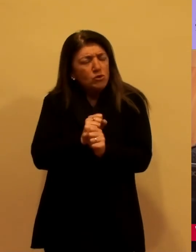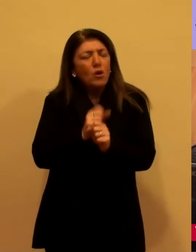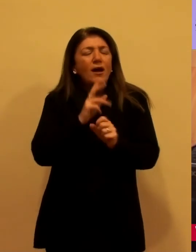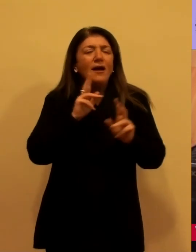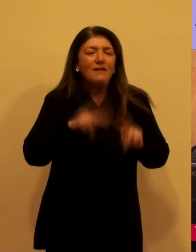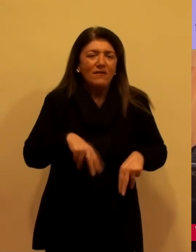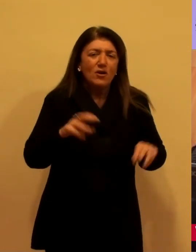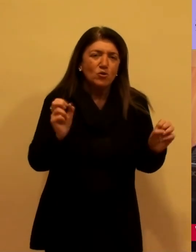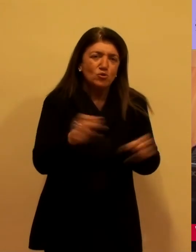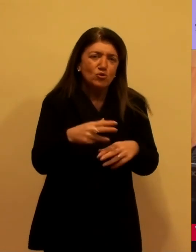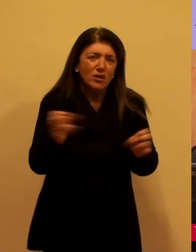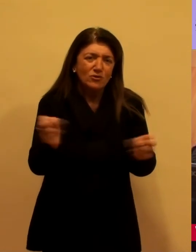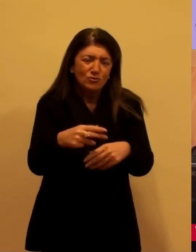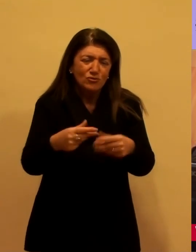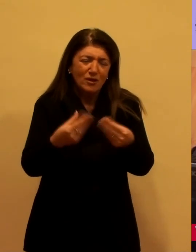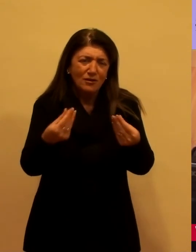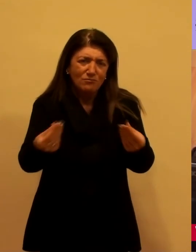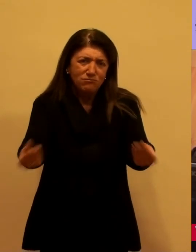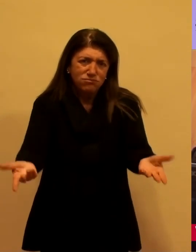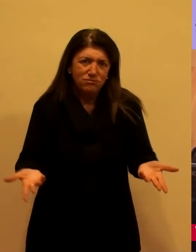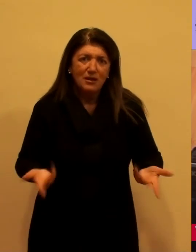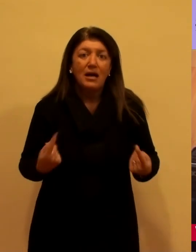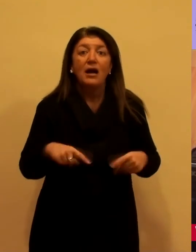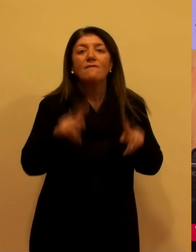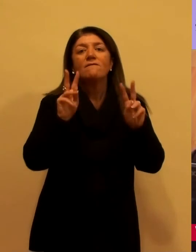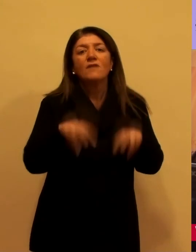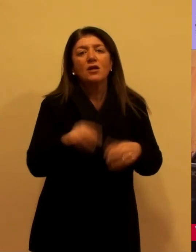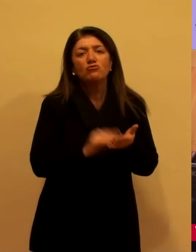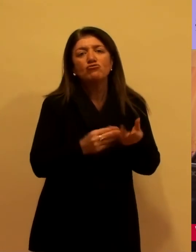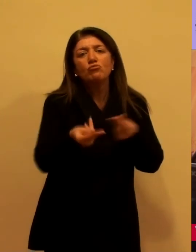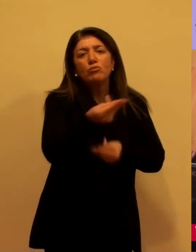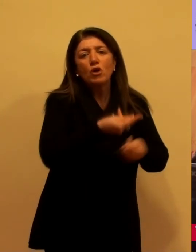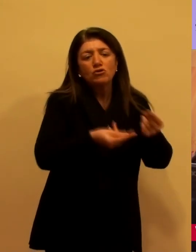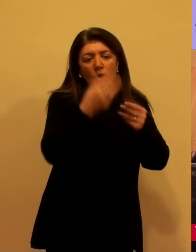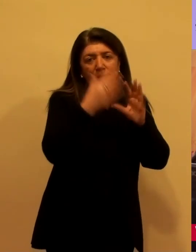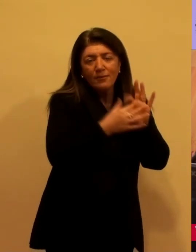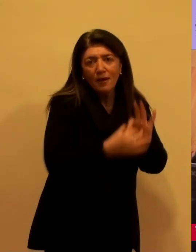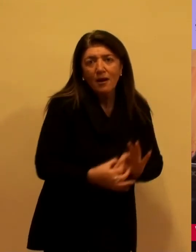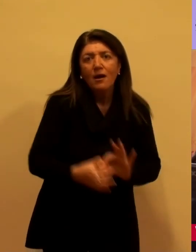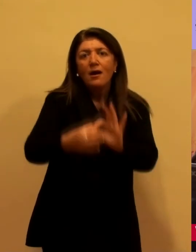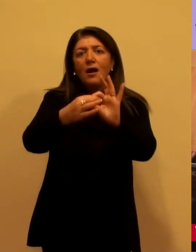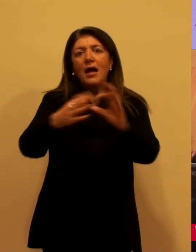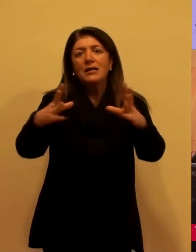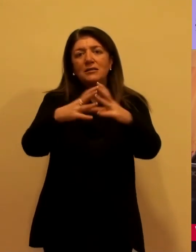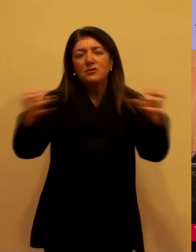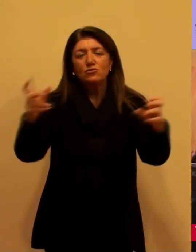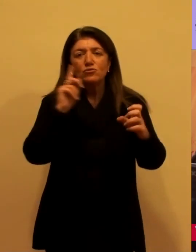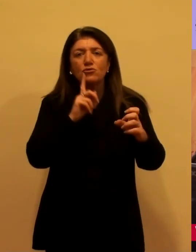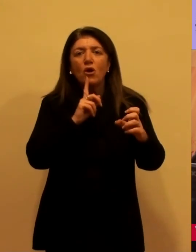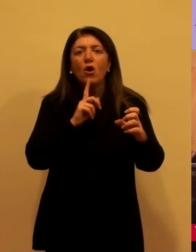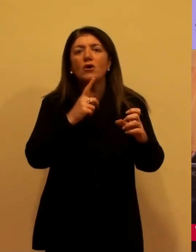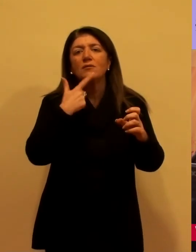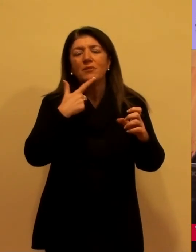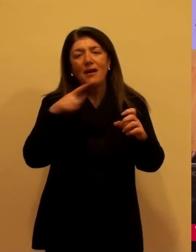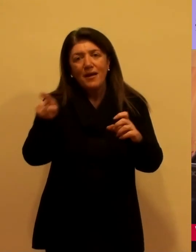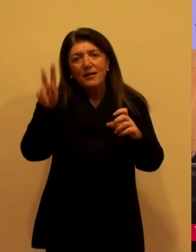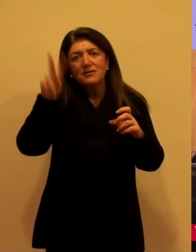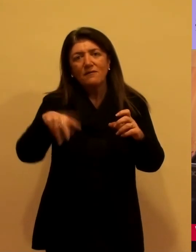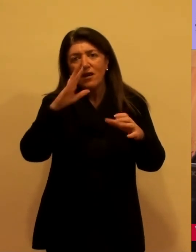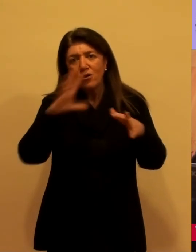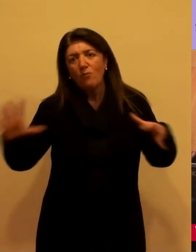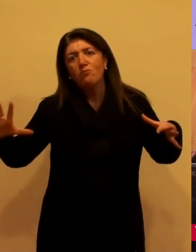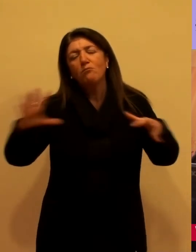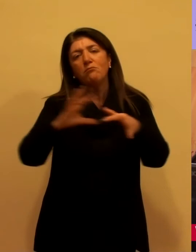ancora molto spesso. Sicuramente ci sono dei progetti legati appunto all'Istituto Sordi di Pianezza, è stato un collaboratore